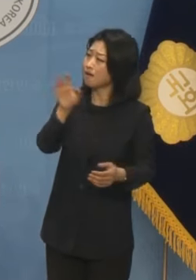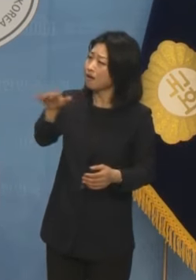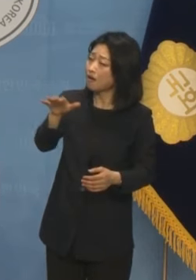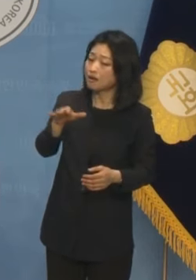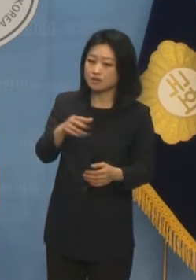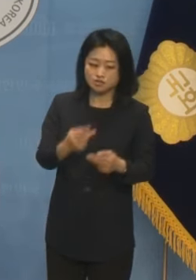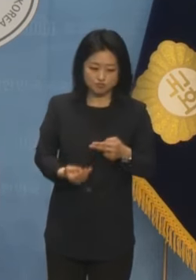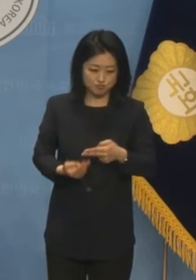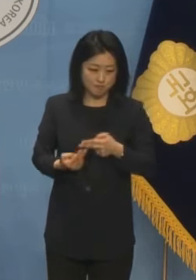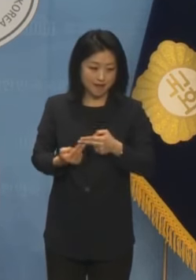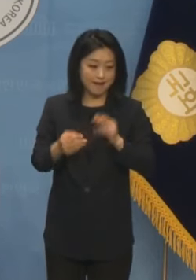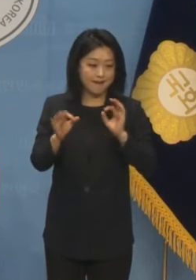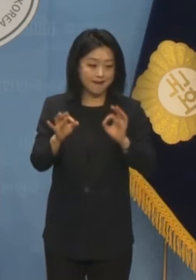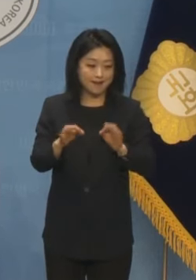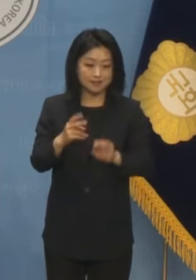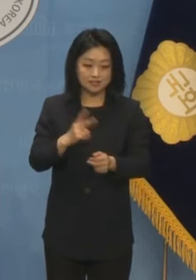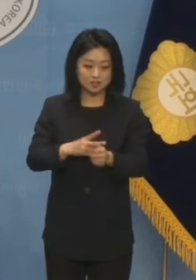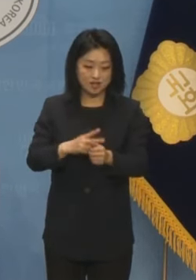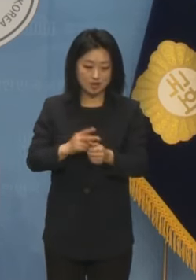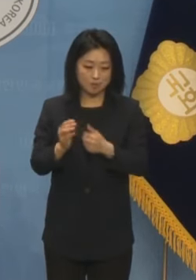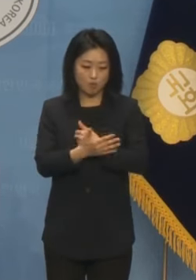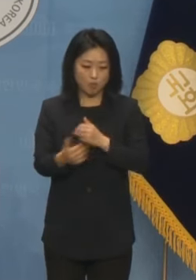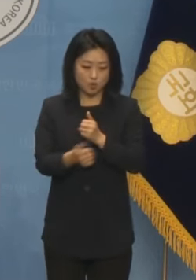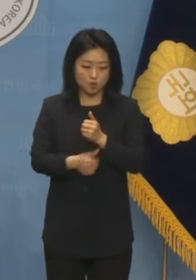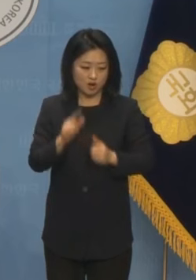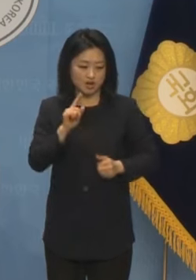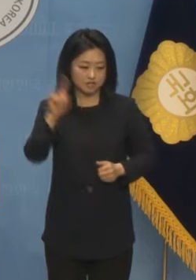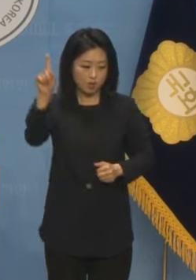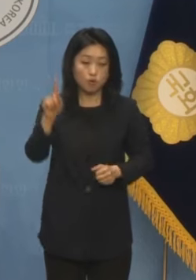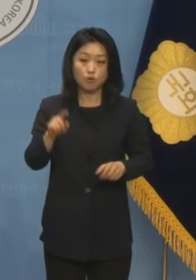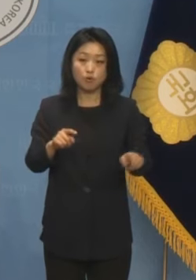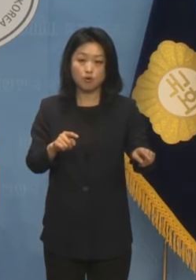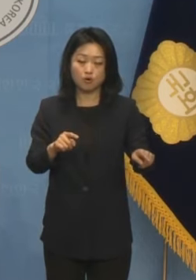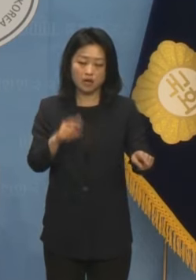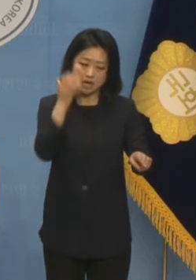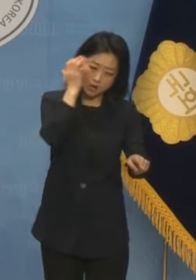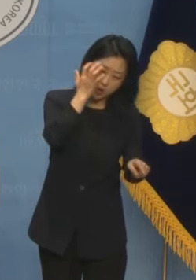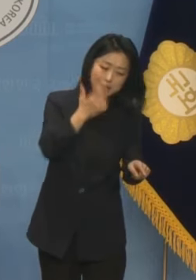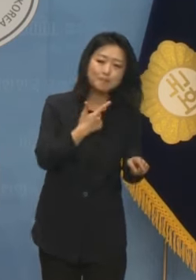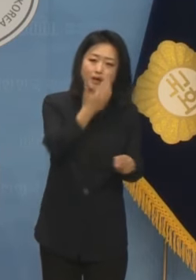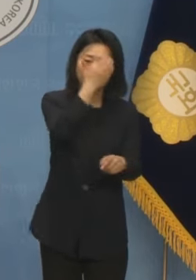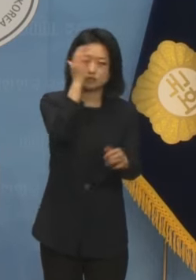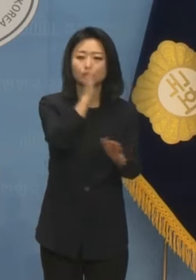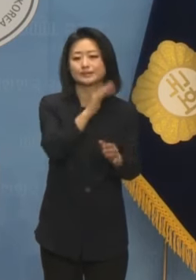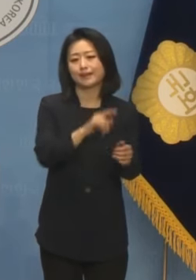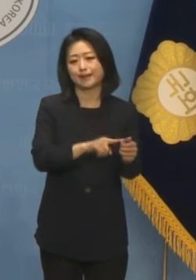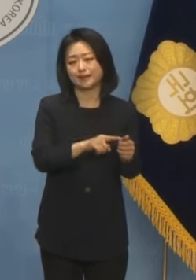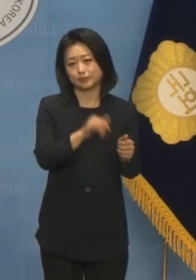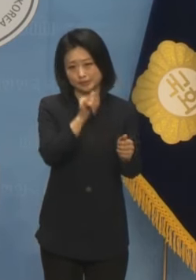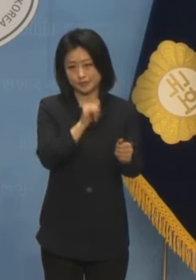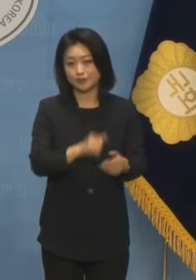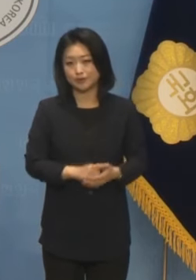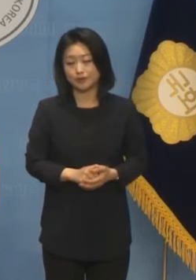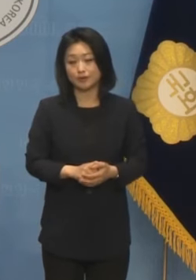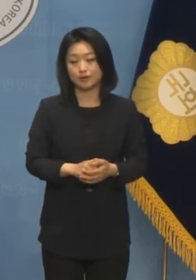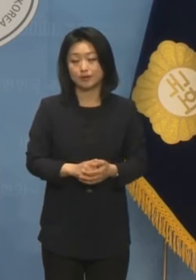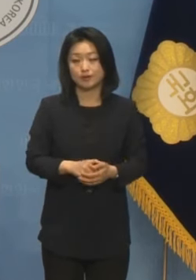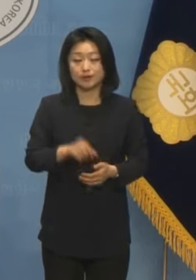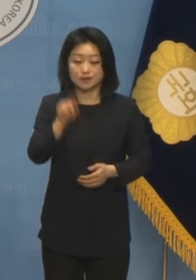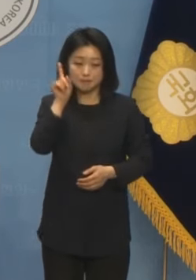두고 보자며 교권보호위원회에 회부시켜 곤란을 겪는 청소년까지.